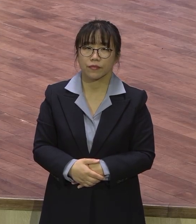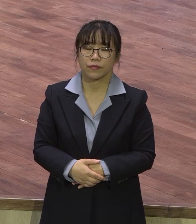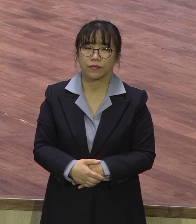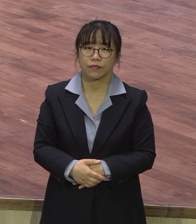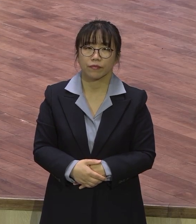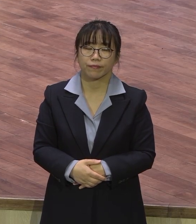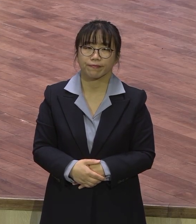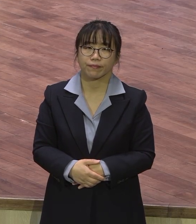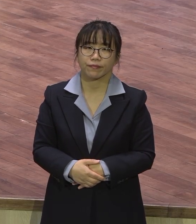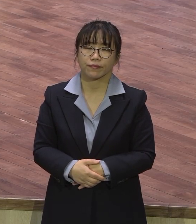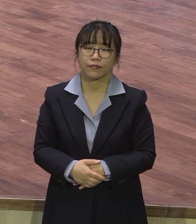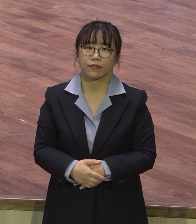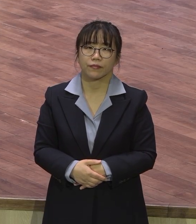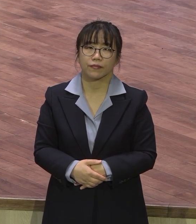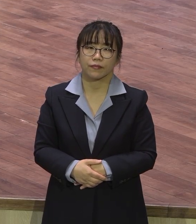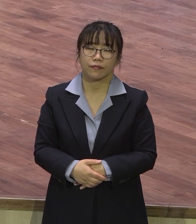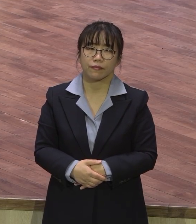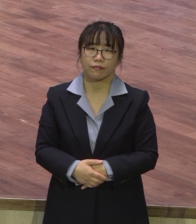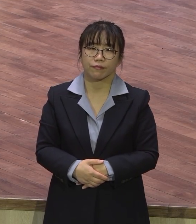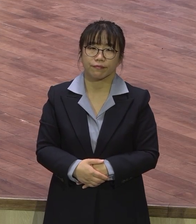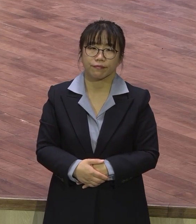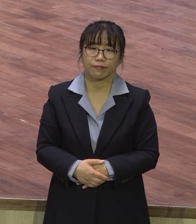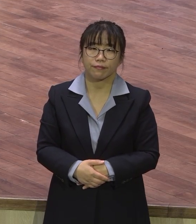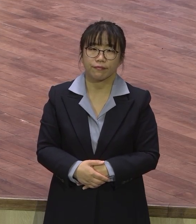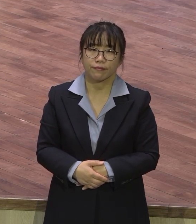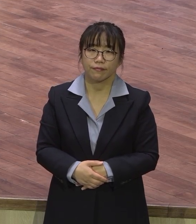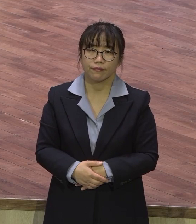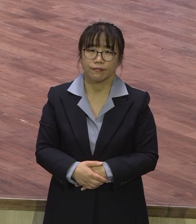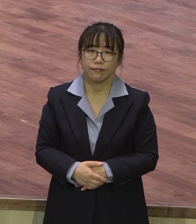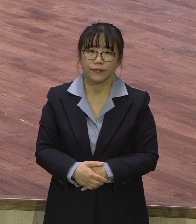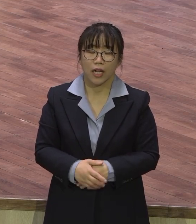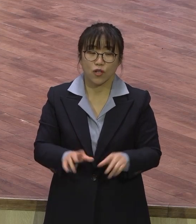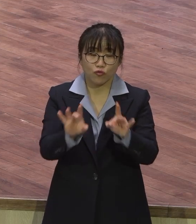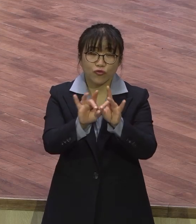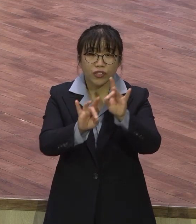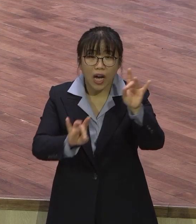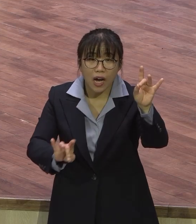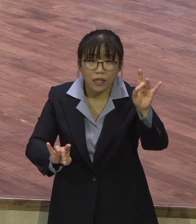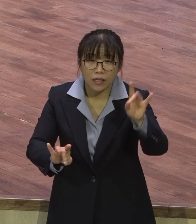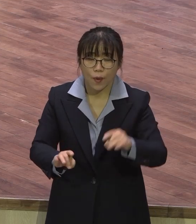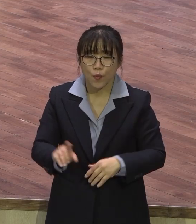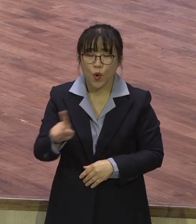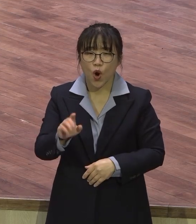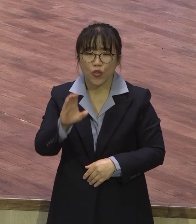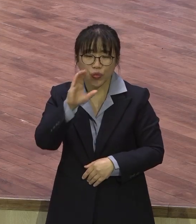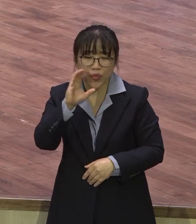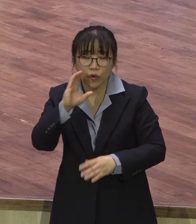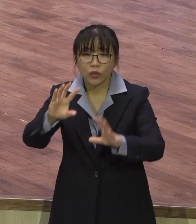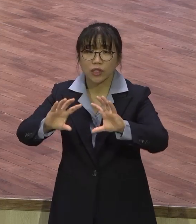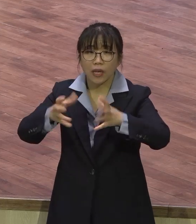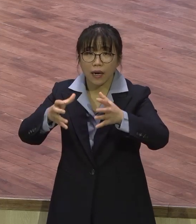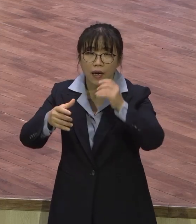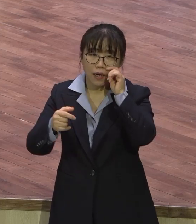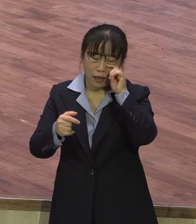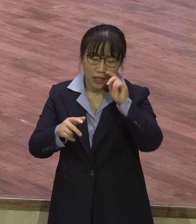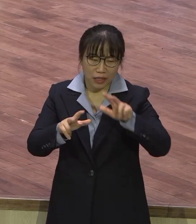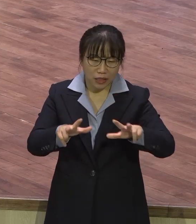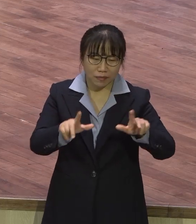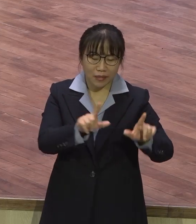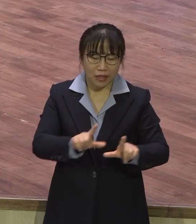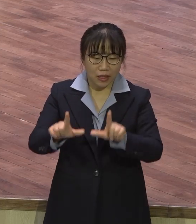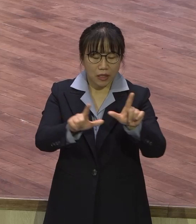그러니까 이 우상승배하는 저 태국이나 우리가 볼 때 기가 막힐 정도로 처참하게